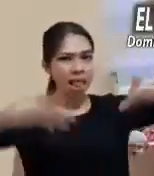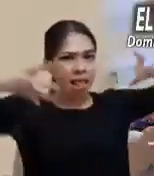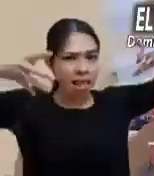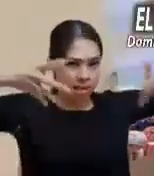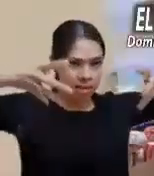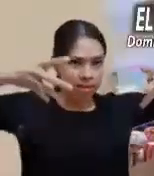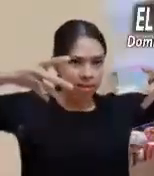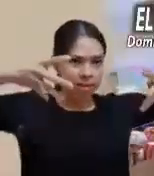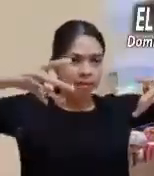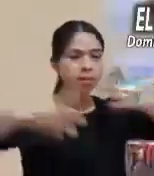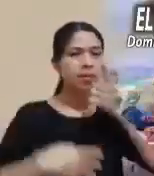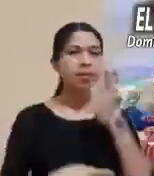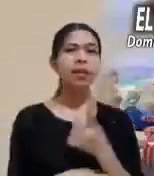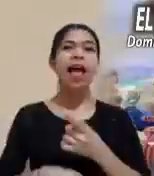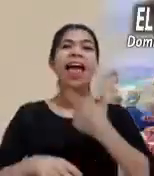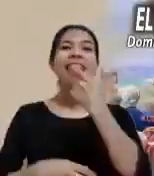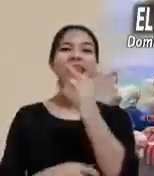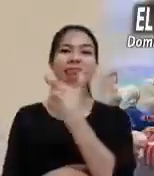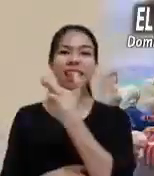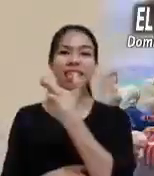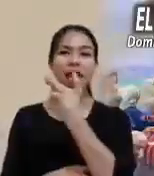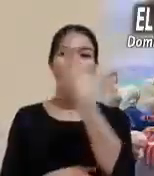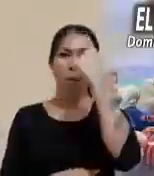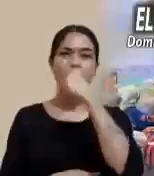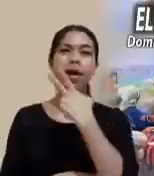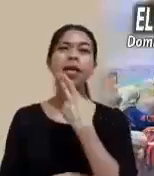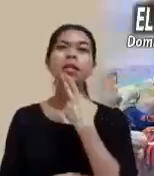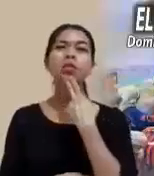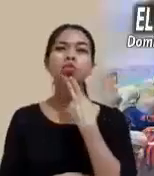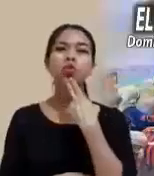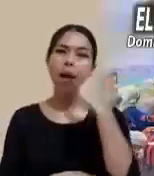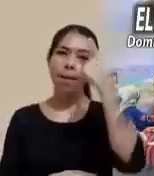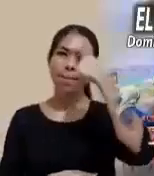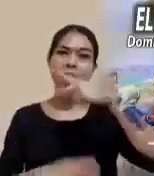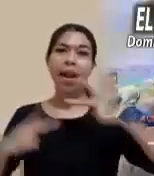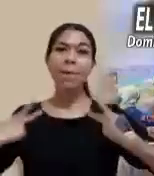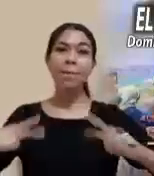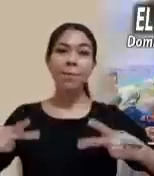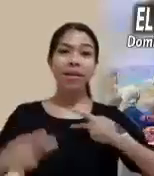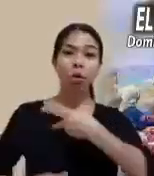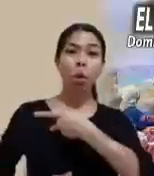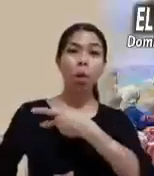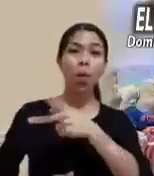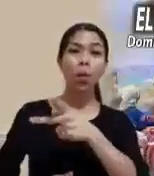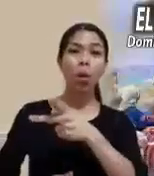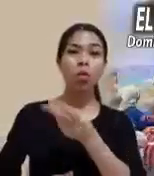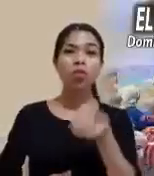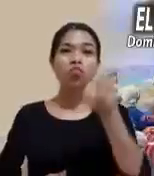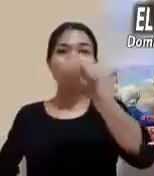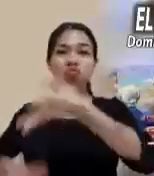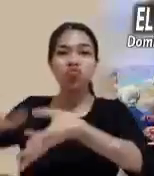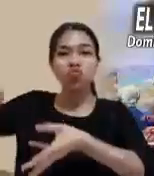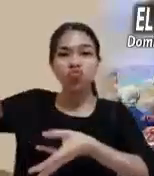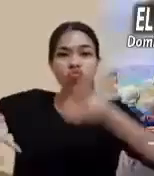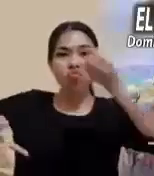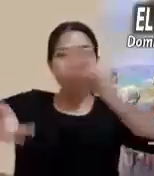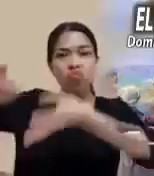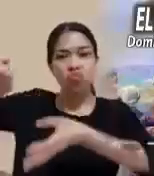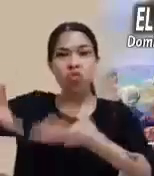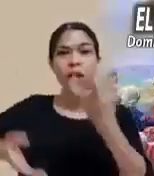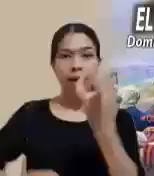El dinero solo puede ser bien utilizado a favor de los que menos tienen y los más